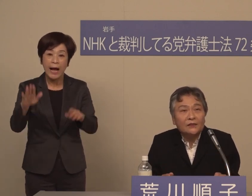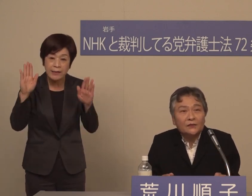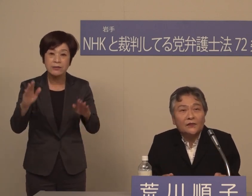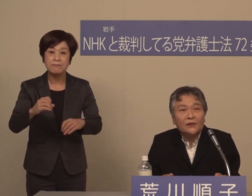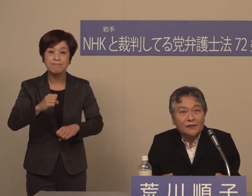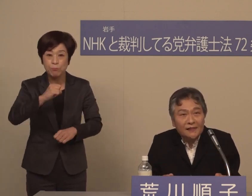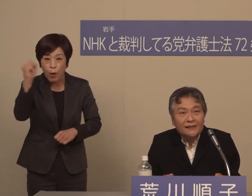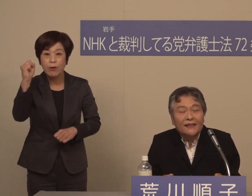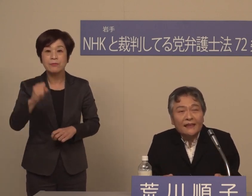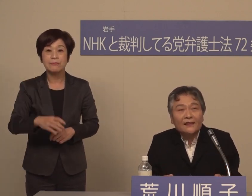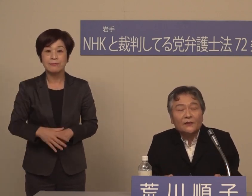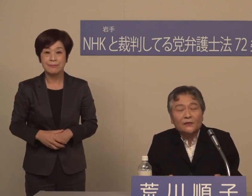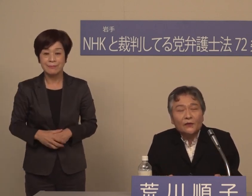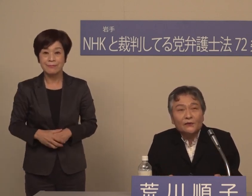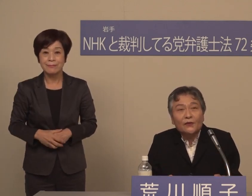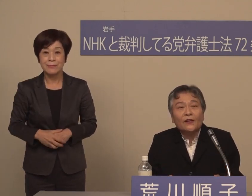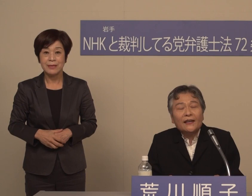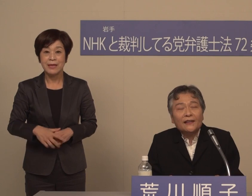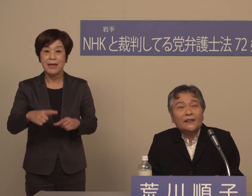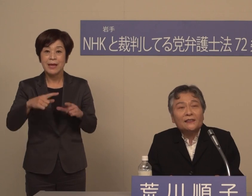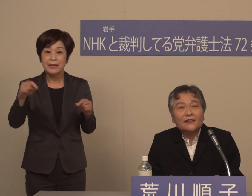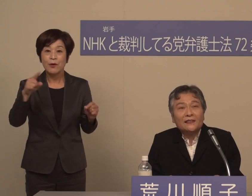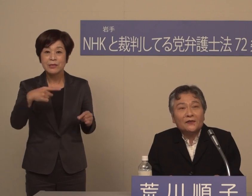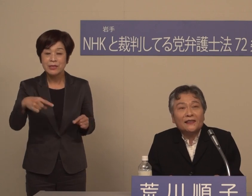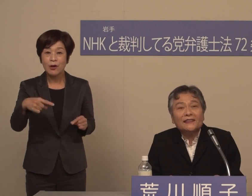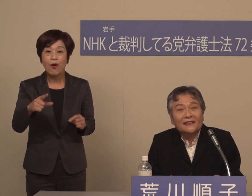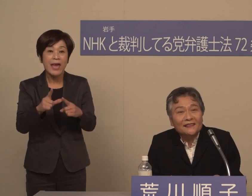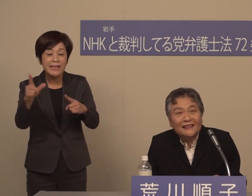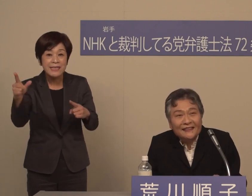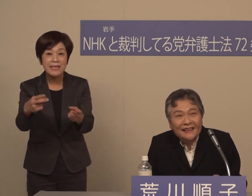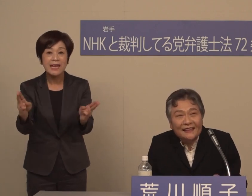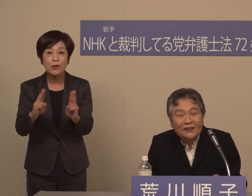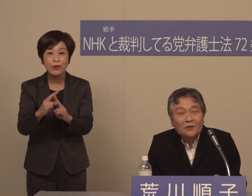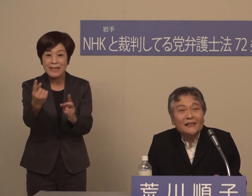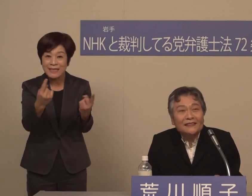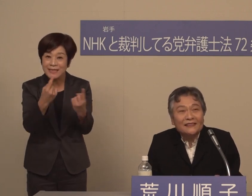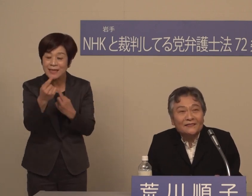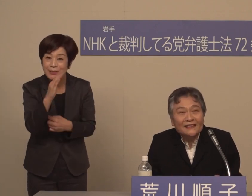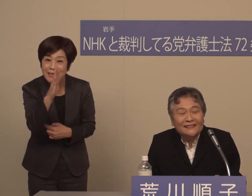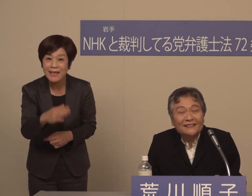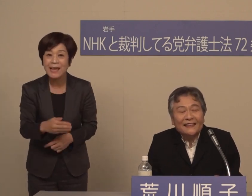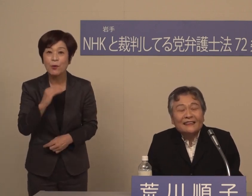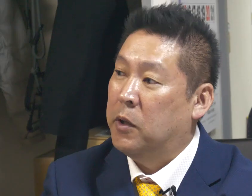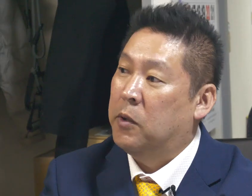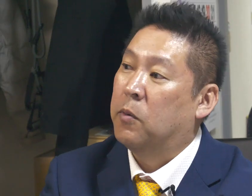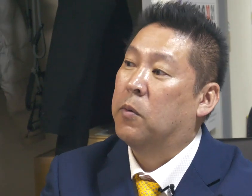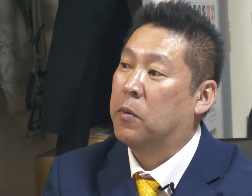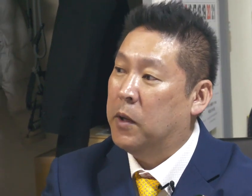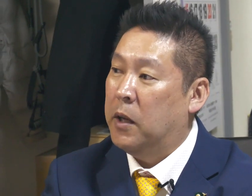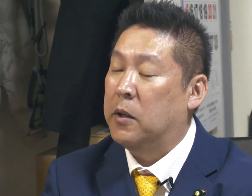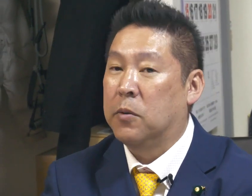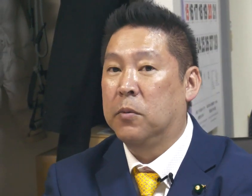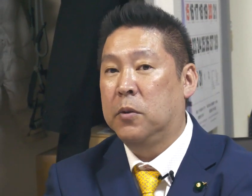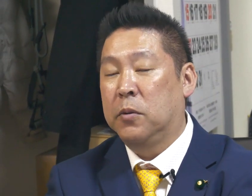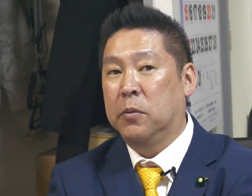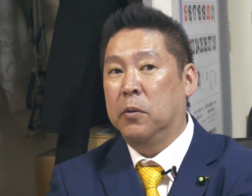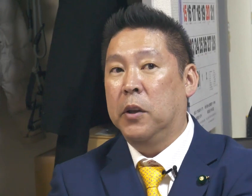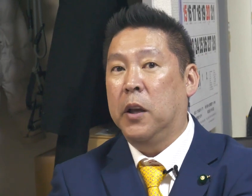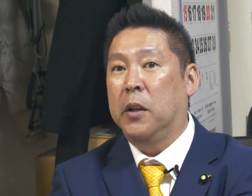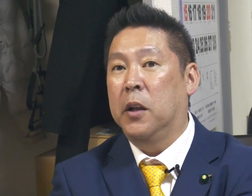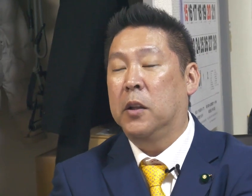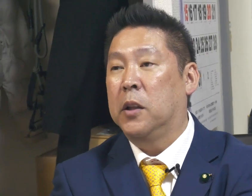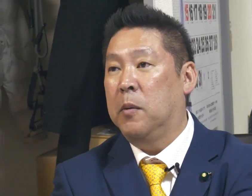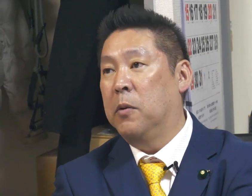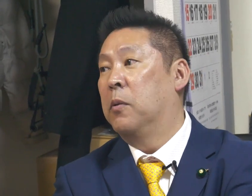したいという日本人あのどうぞ nhk 頭にきてくださいお待ちしてます橘さんは本当にあの